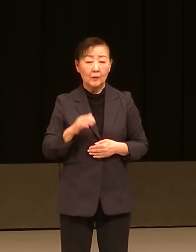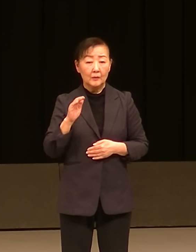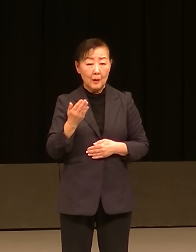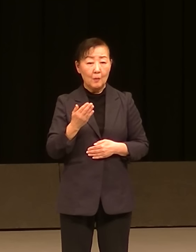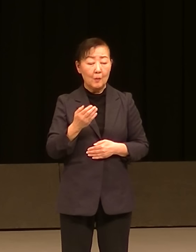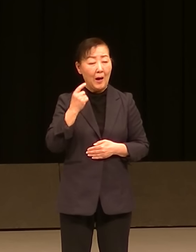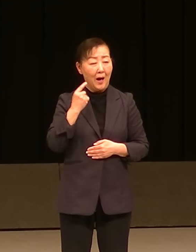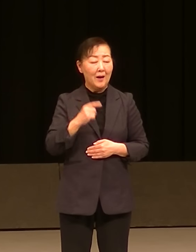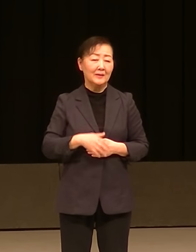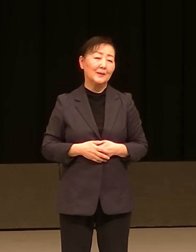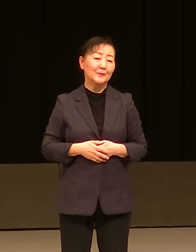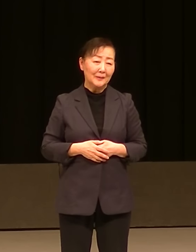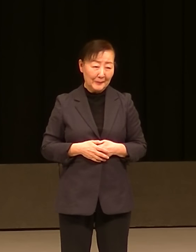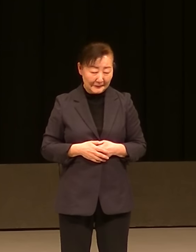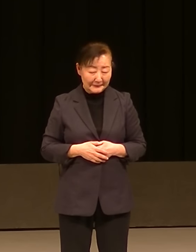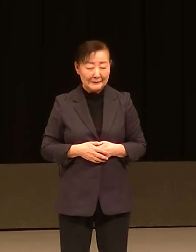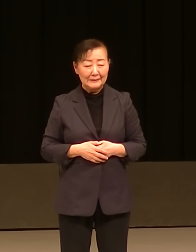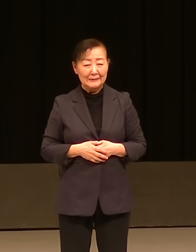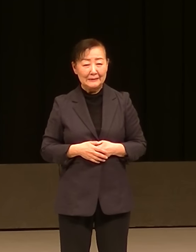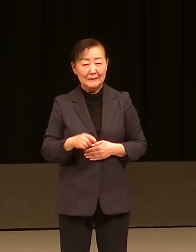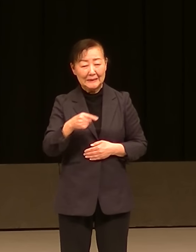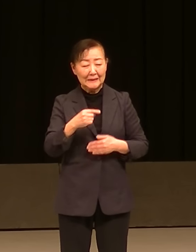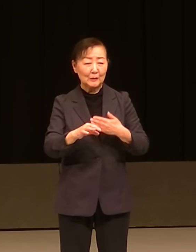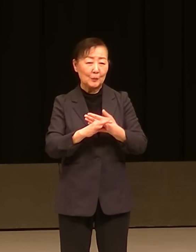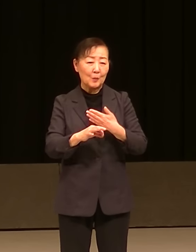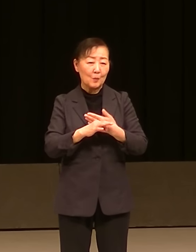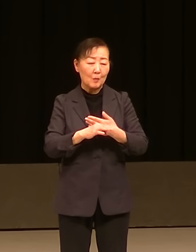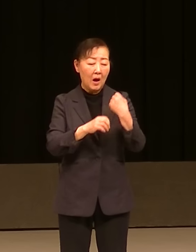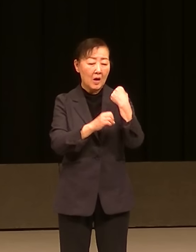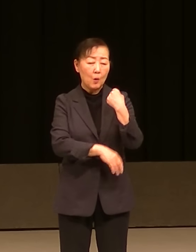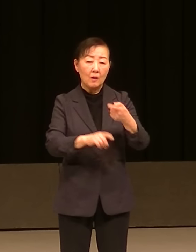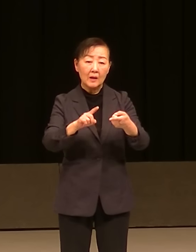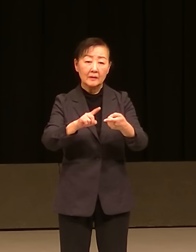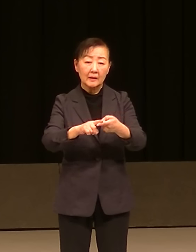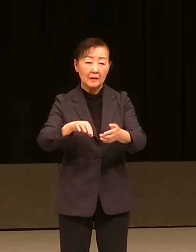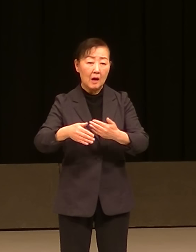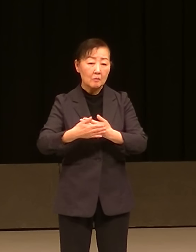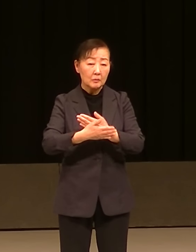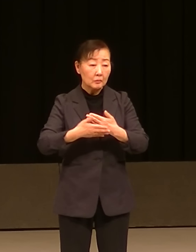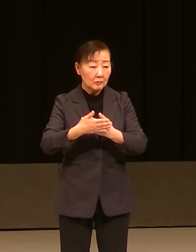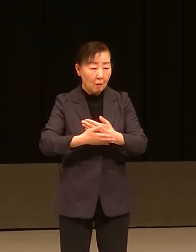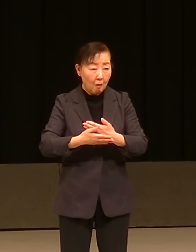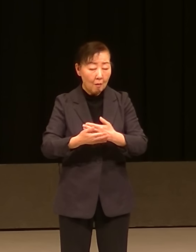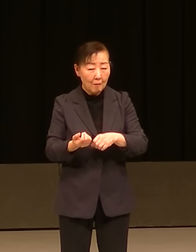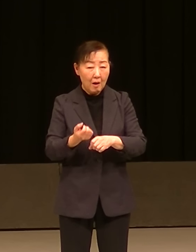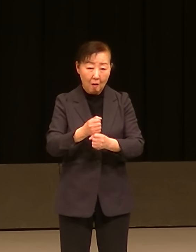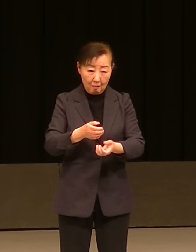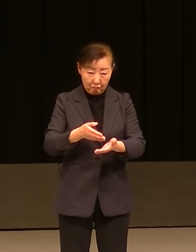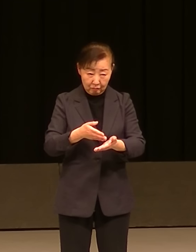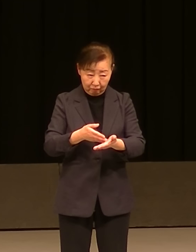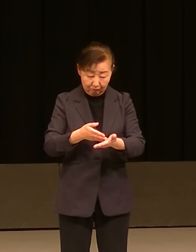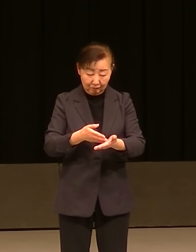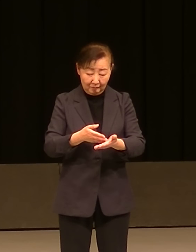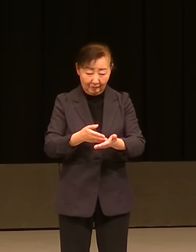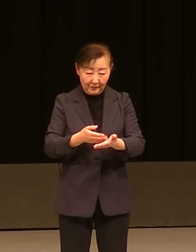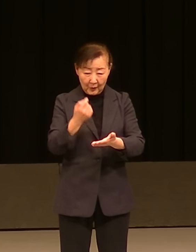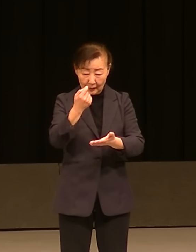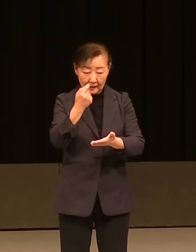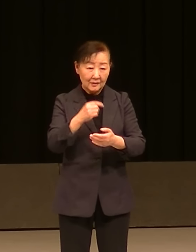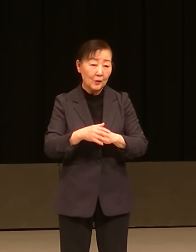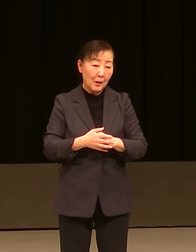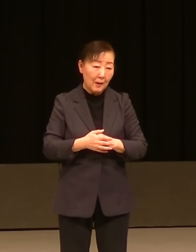ために一応その、まあ根幹的な部分を、まあ おさらいをしておけばですね、